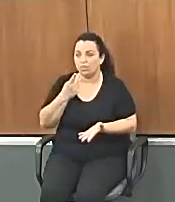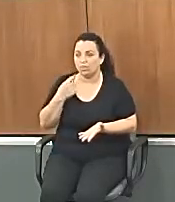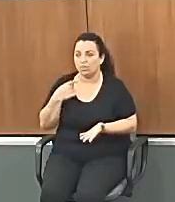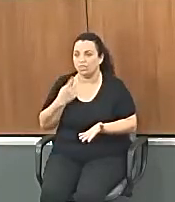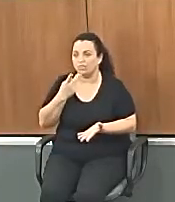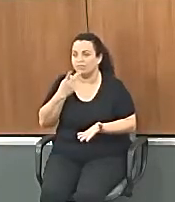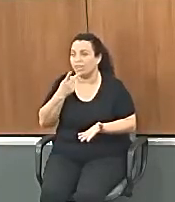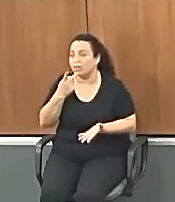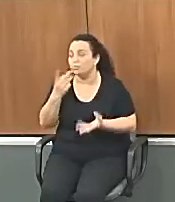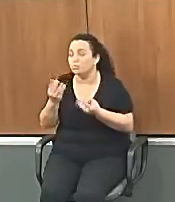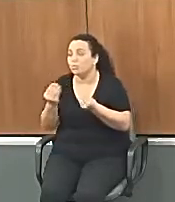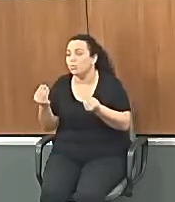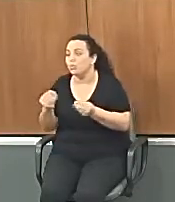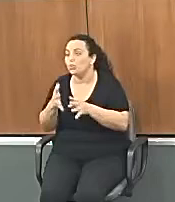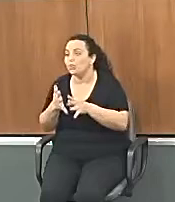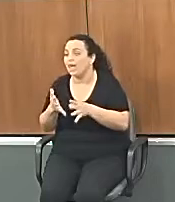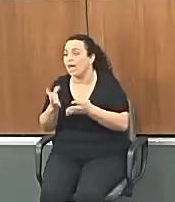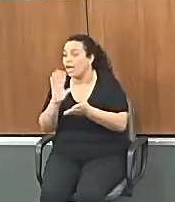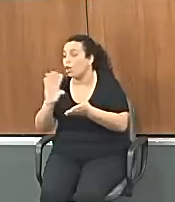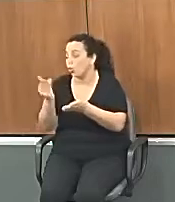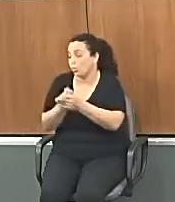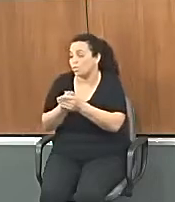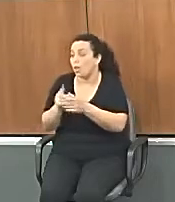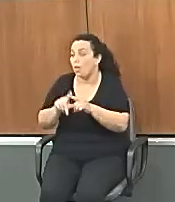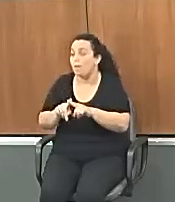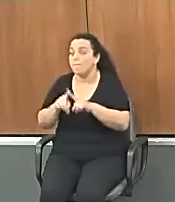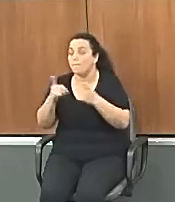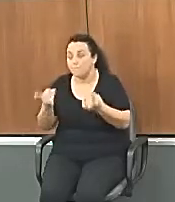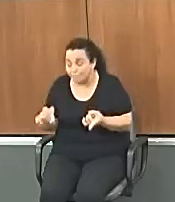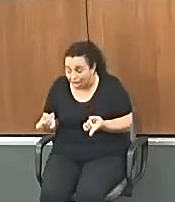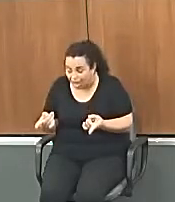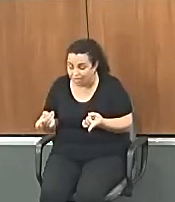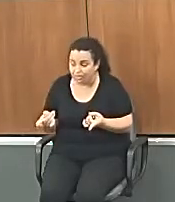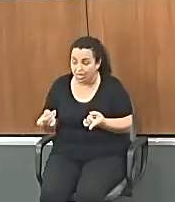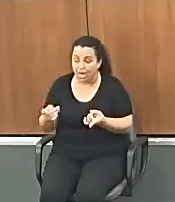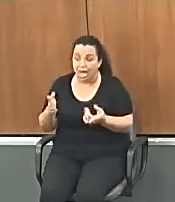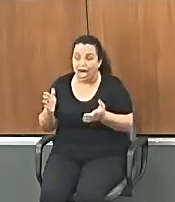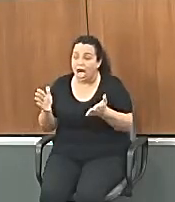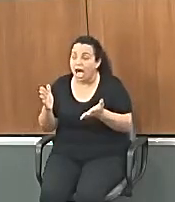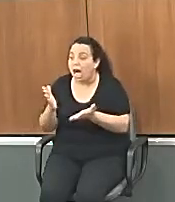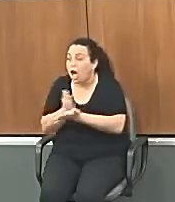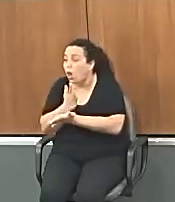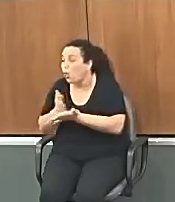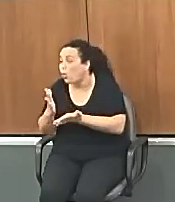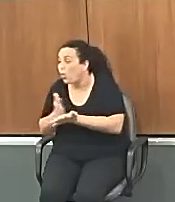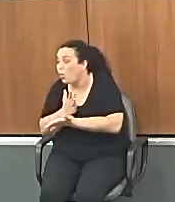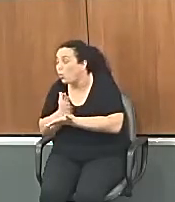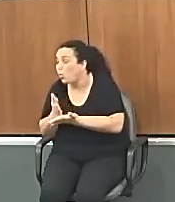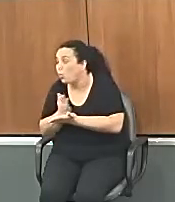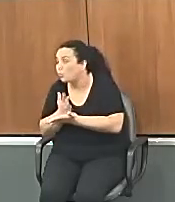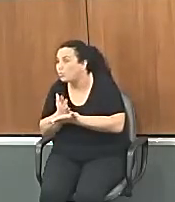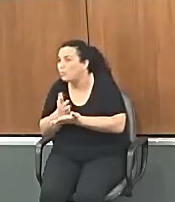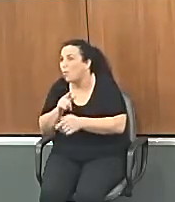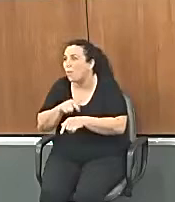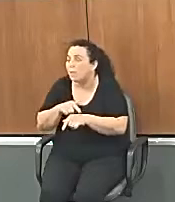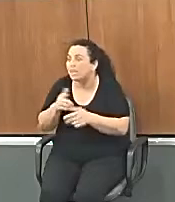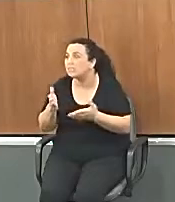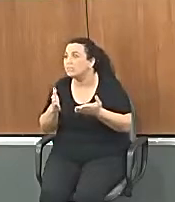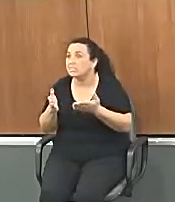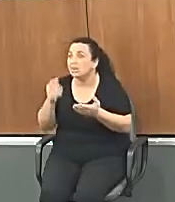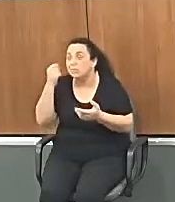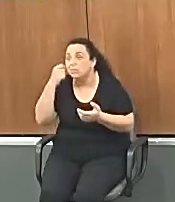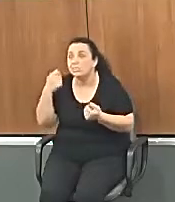da inclusão mas em determinados momentos deputado é entendemos que se a pessoa não tiver o conhecimento